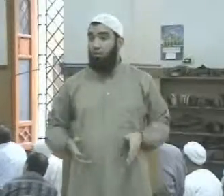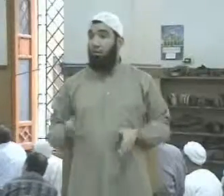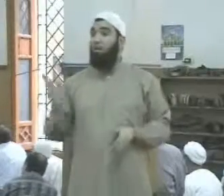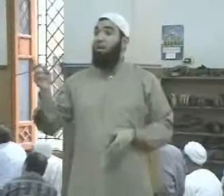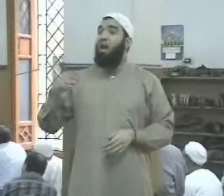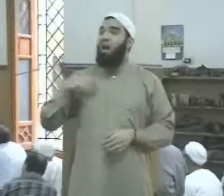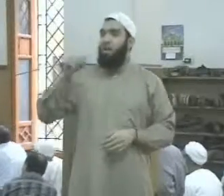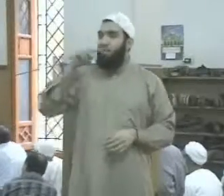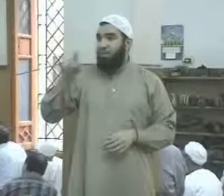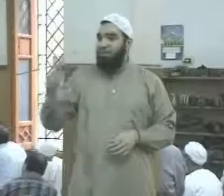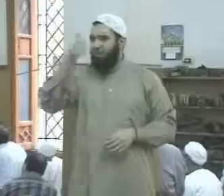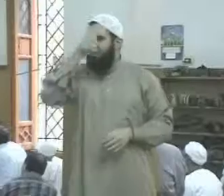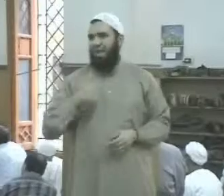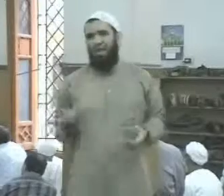أبي لابن أنا.